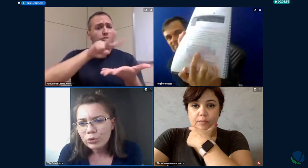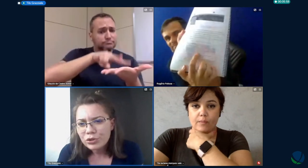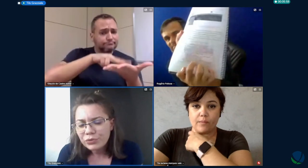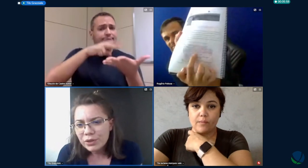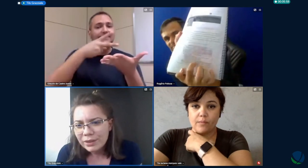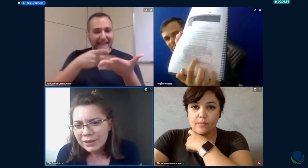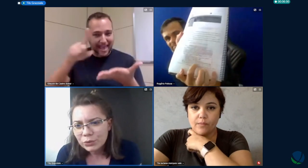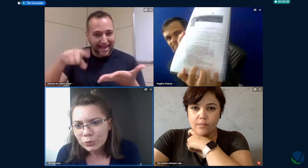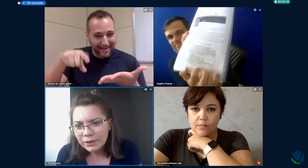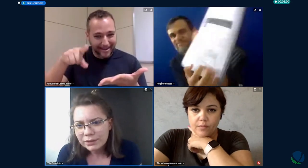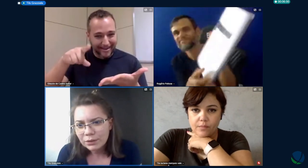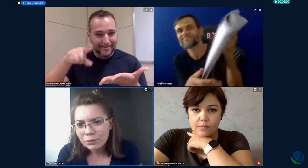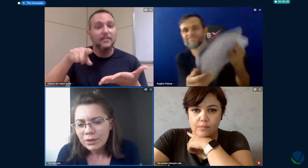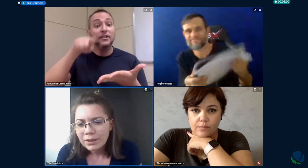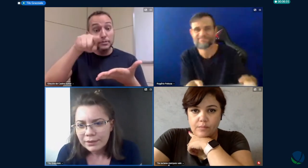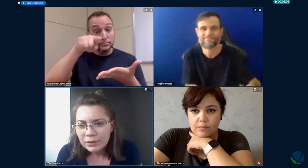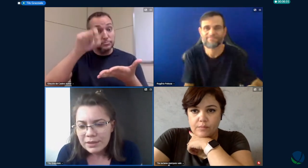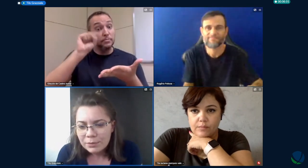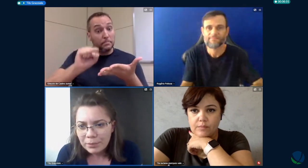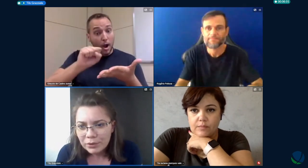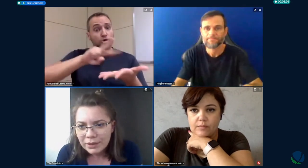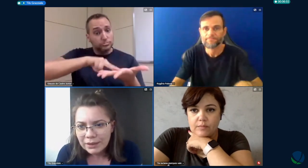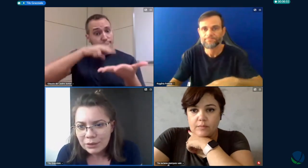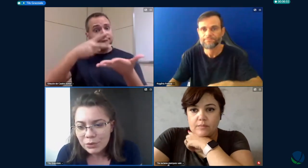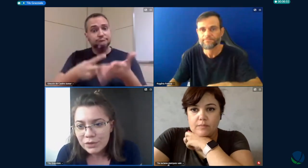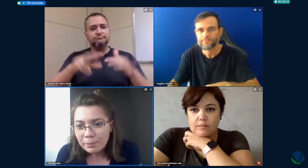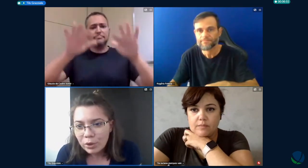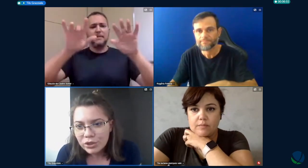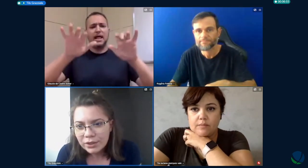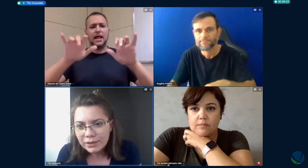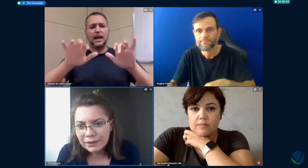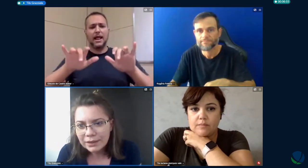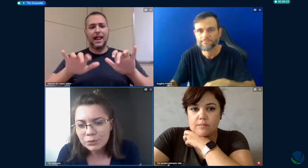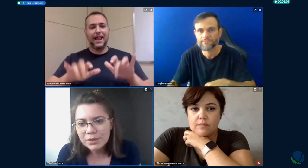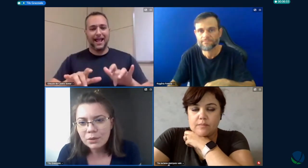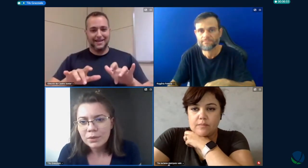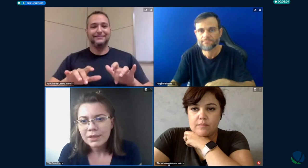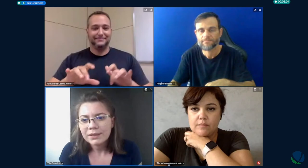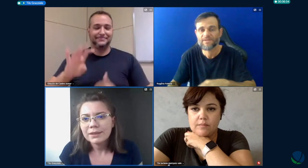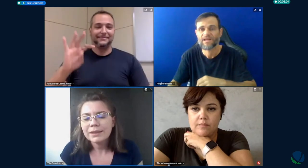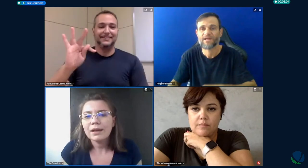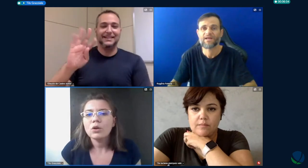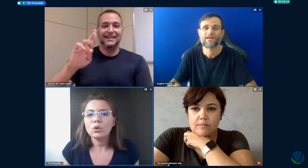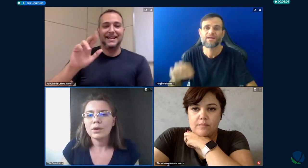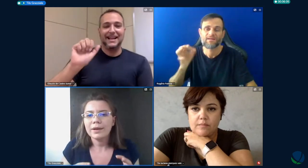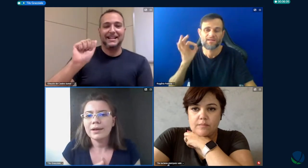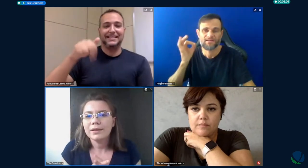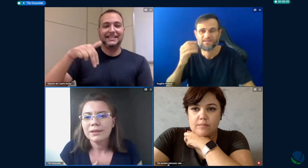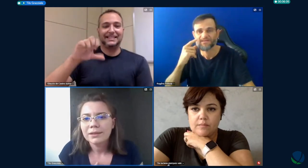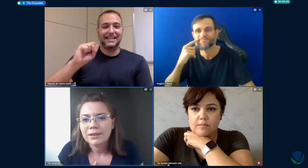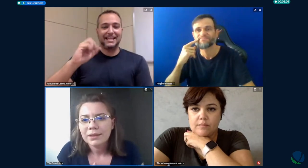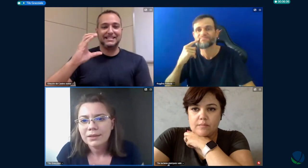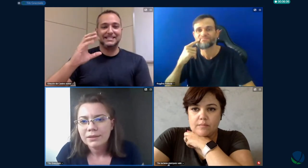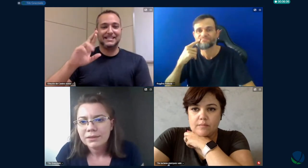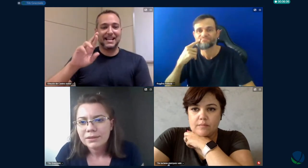26. Fica um pouco difícil a leitura. Então, nesse momento da tradução, você pode, na tradução, tentar